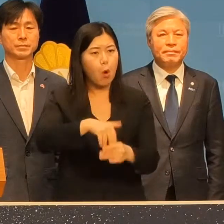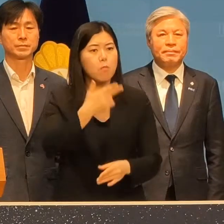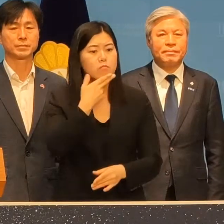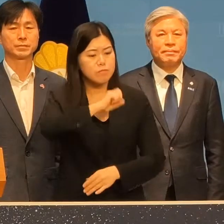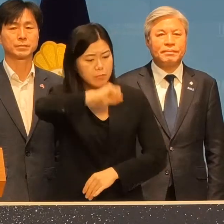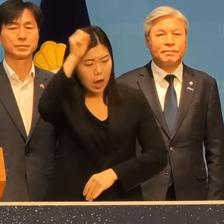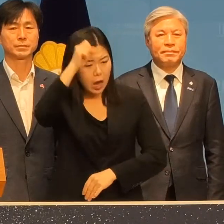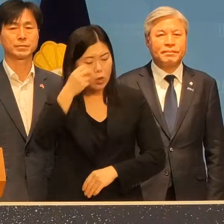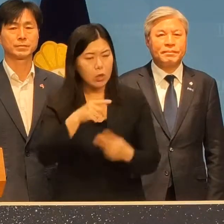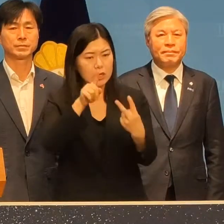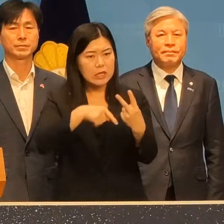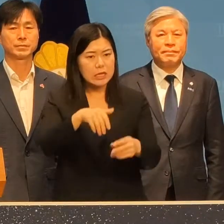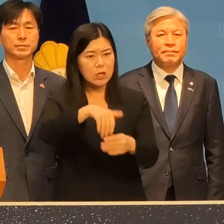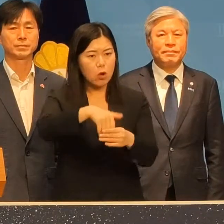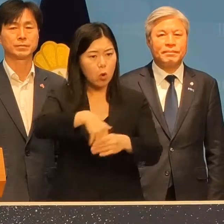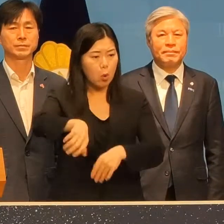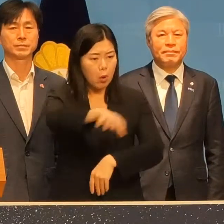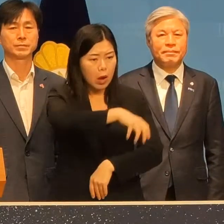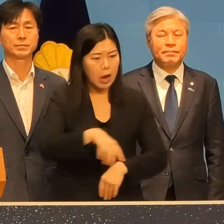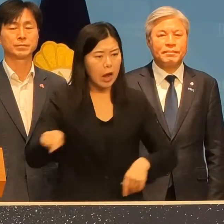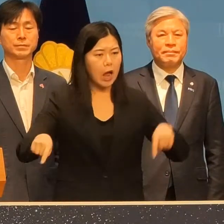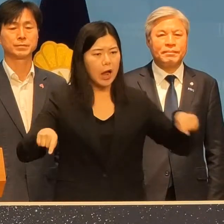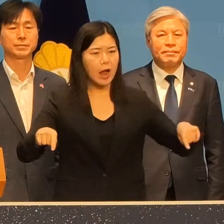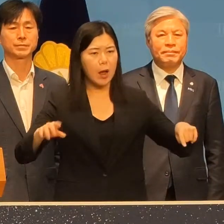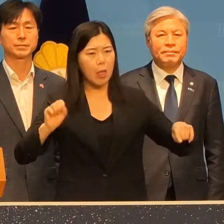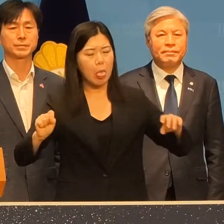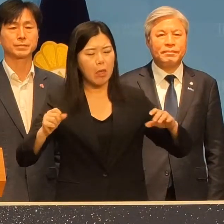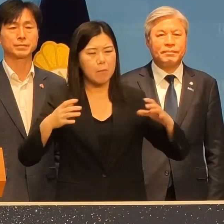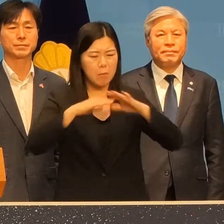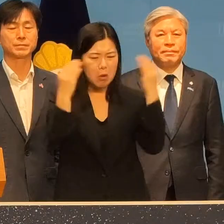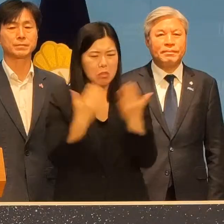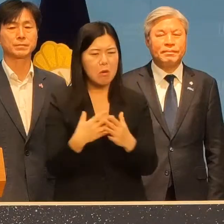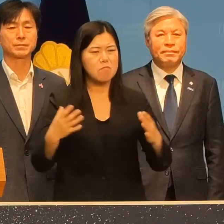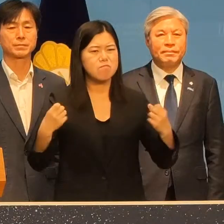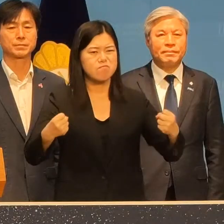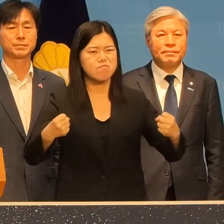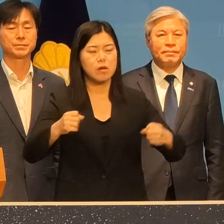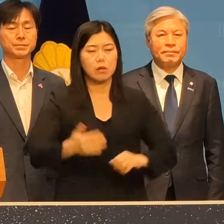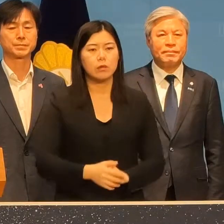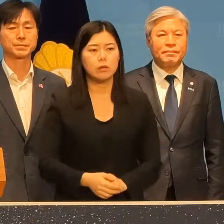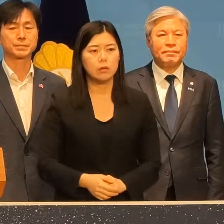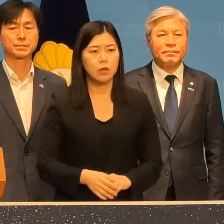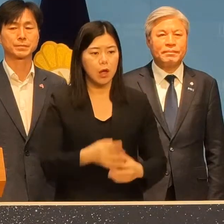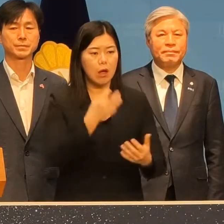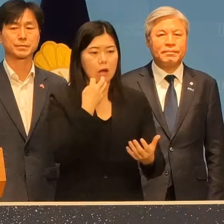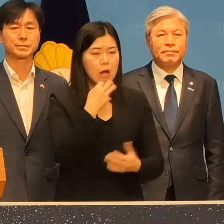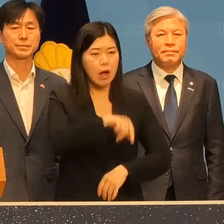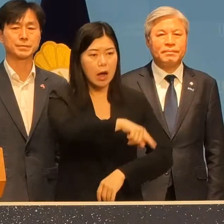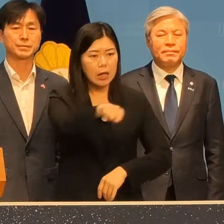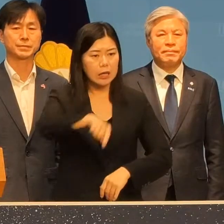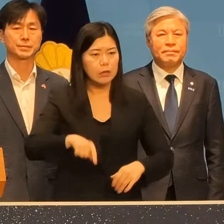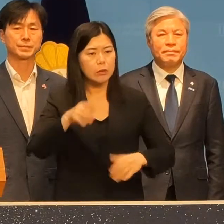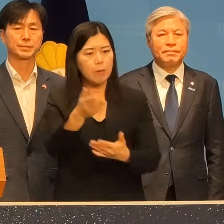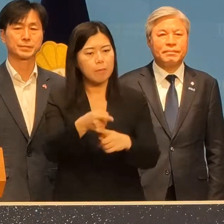2인 선거구에서 양당 독식이 그 증거입니다. 수도권에서는 거대 양당의 의석을 나누어